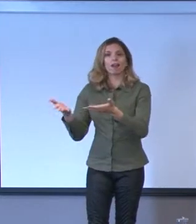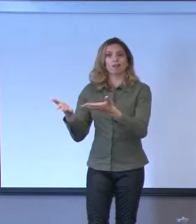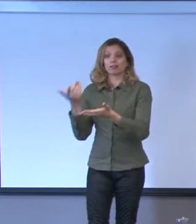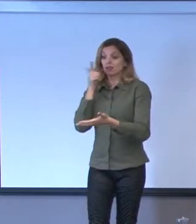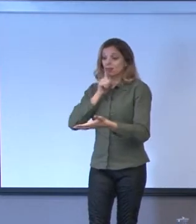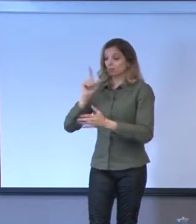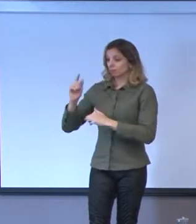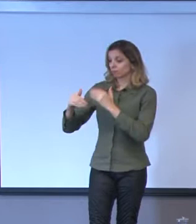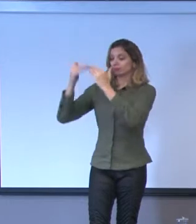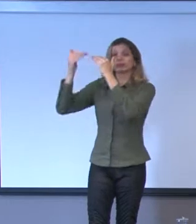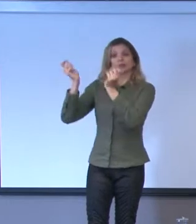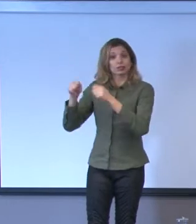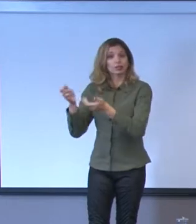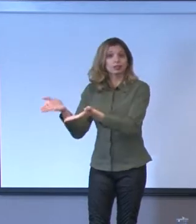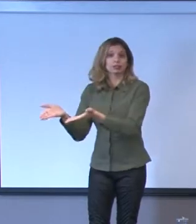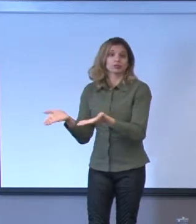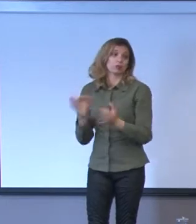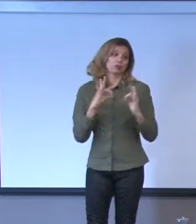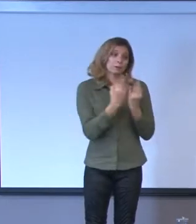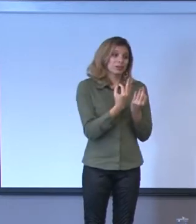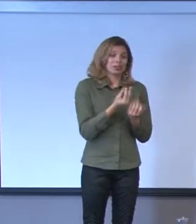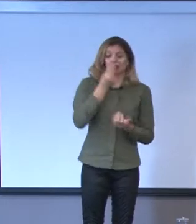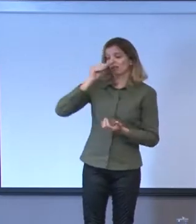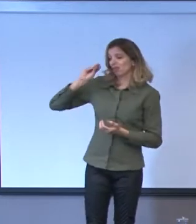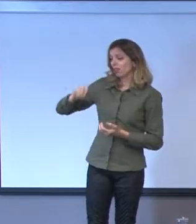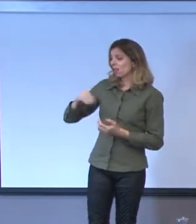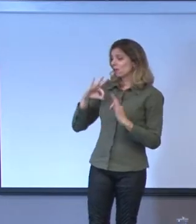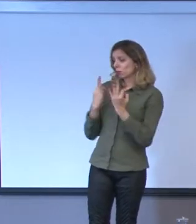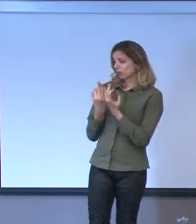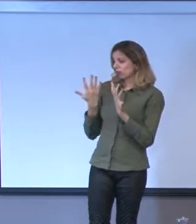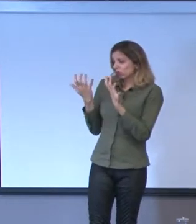seja promissor, seja de fato acolhedor,